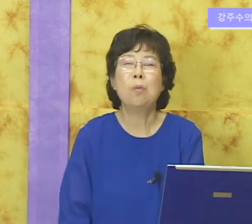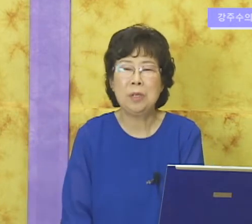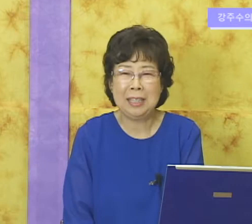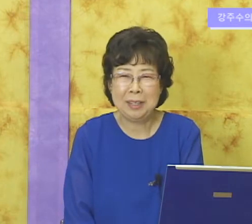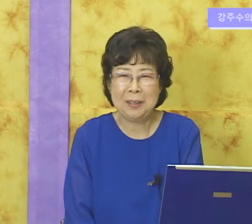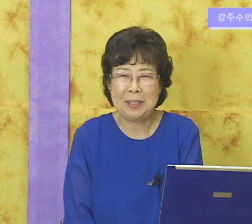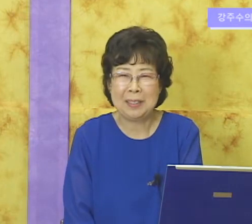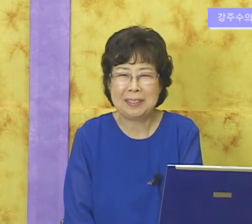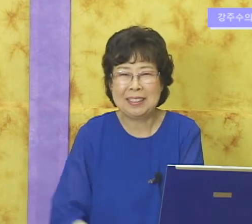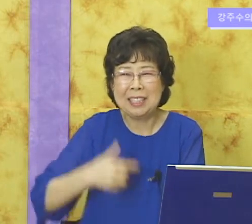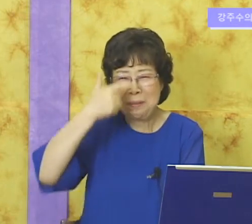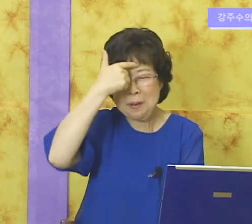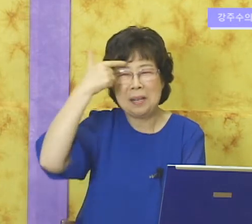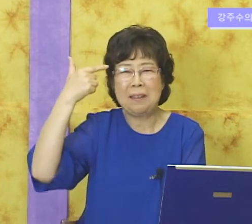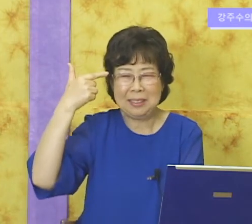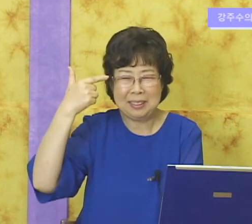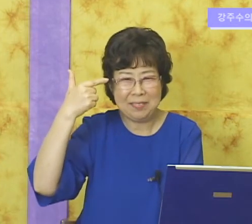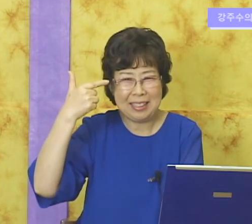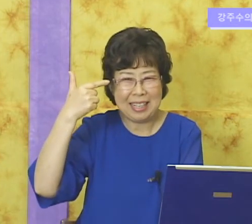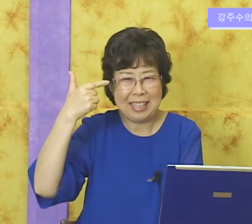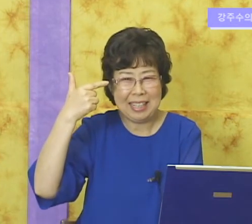노무현 대통령 이렇게 표현하고 있습니다.